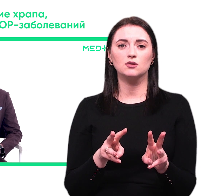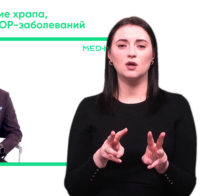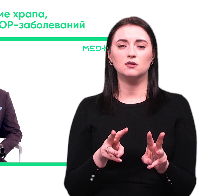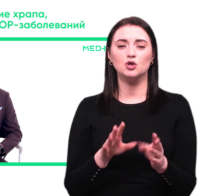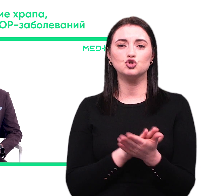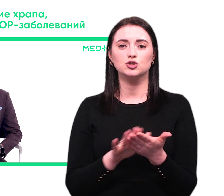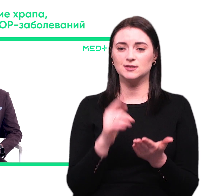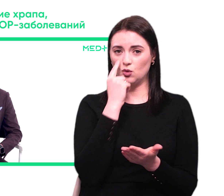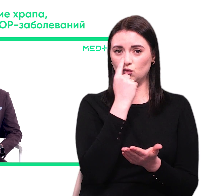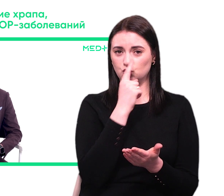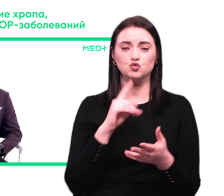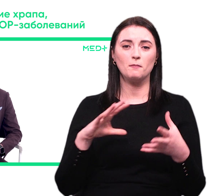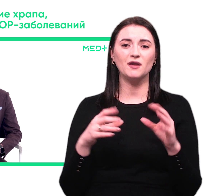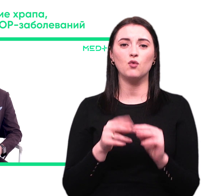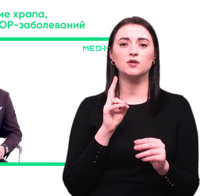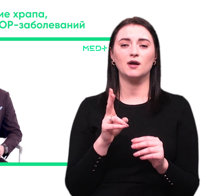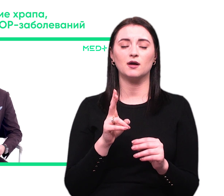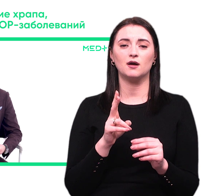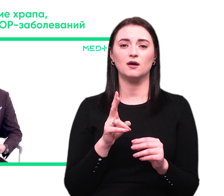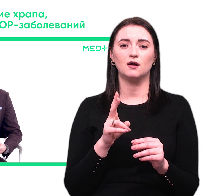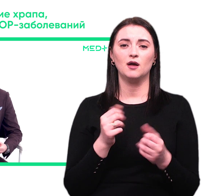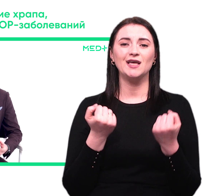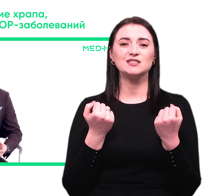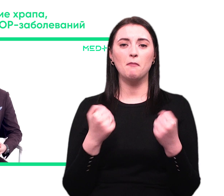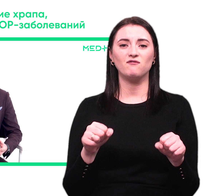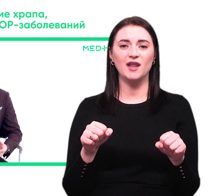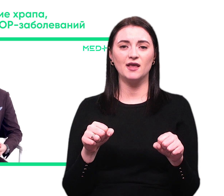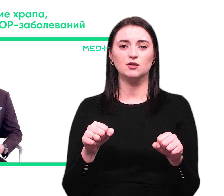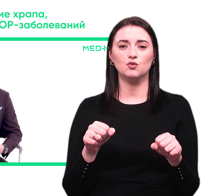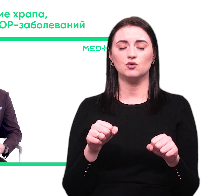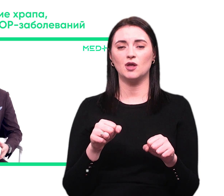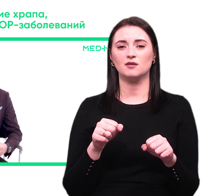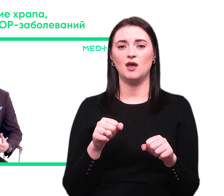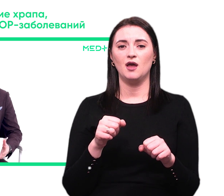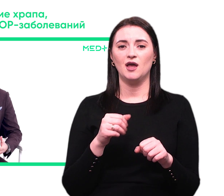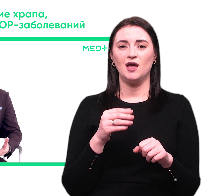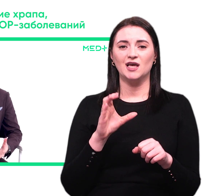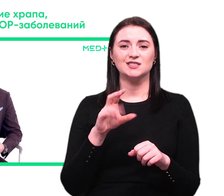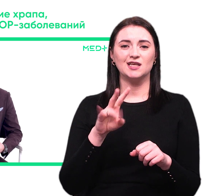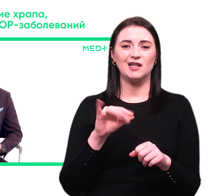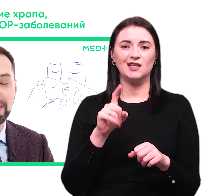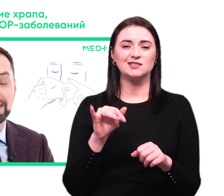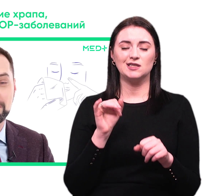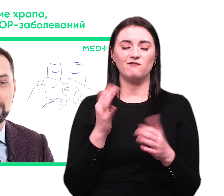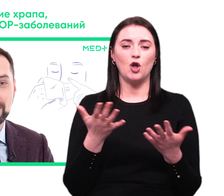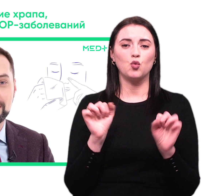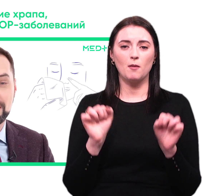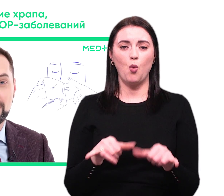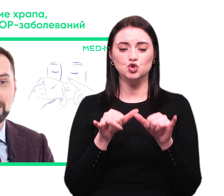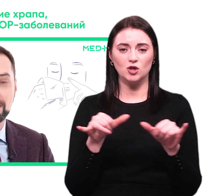что приводит к избавлению застойной слизи, в которой могут развиваться бактерии.